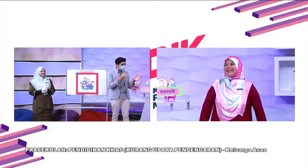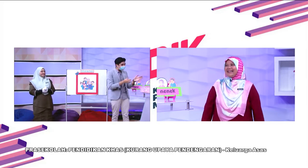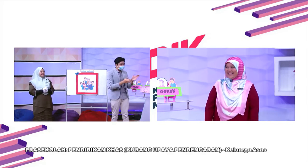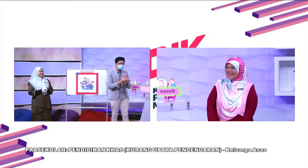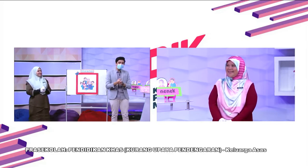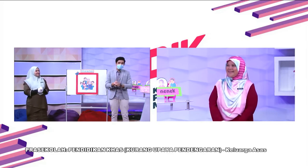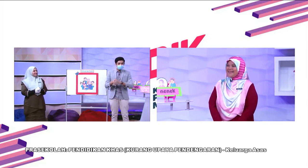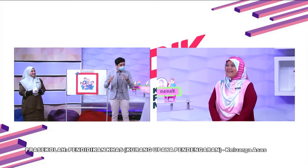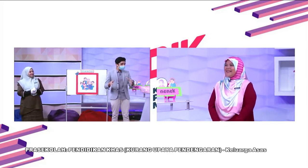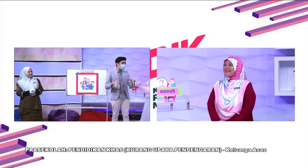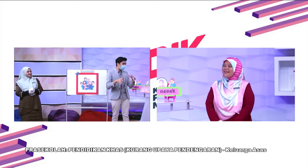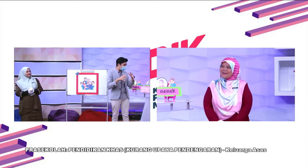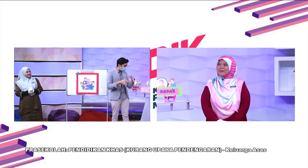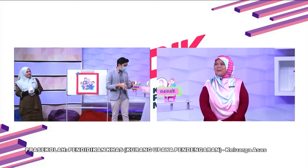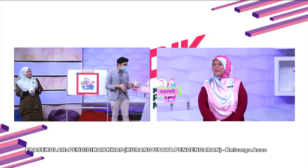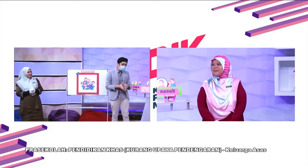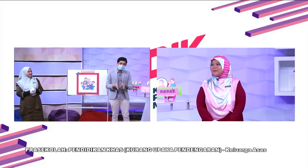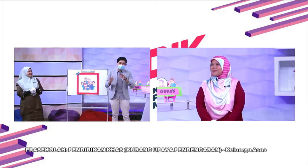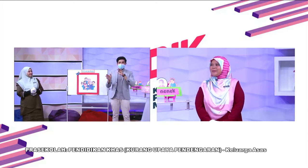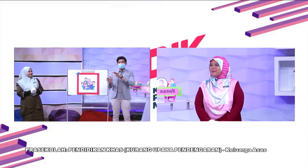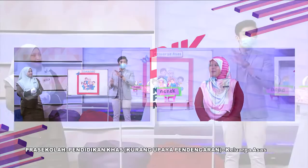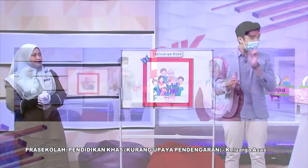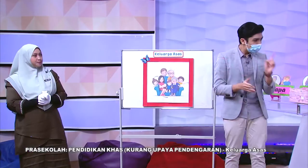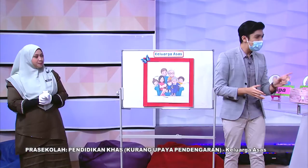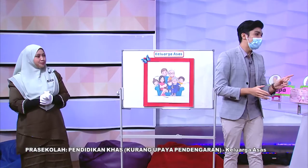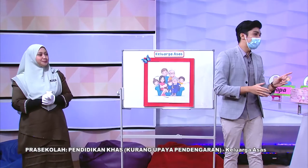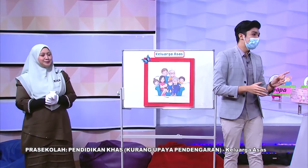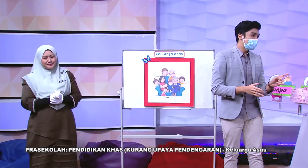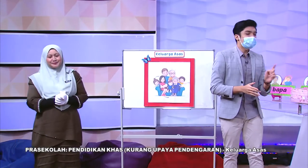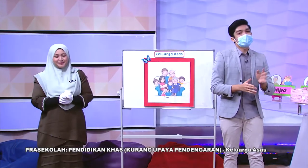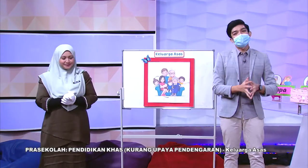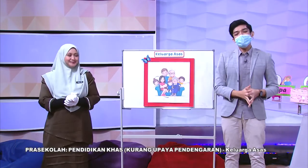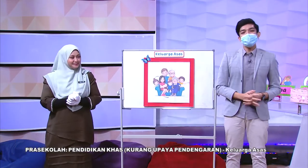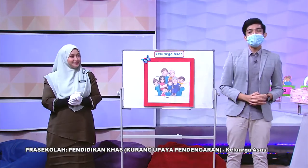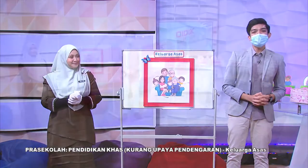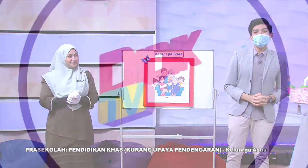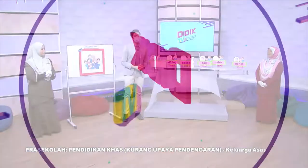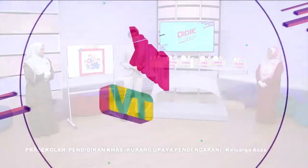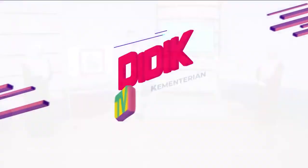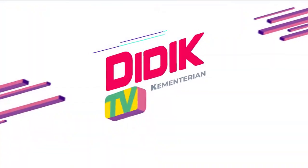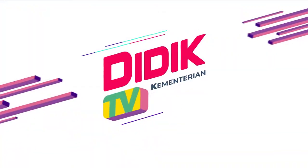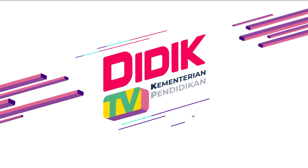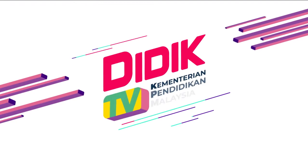kasih atas hukum haji sudah menjadi tadi besar yang kita berhak duduk kembali selepas ini aku